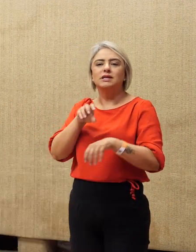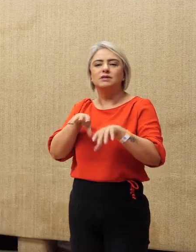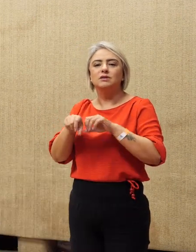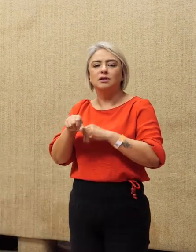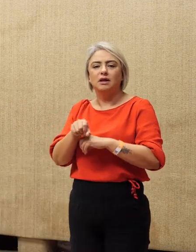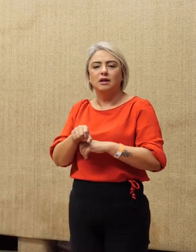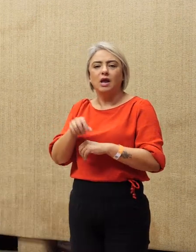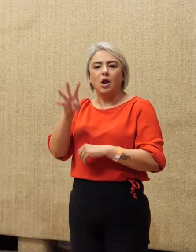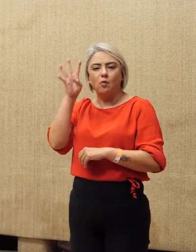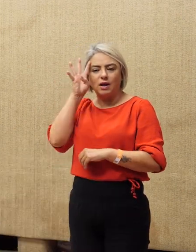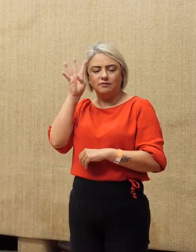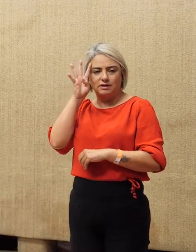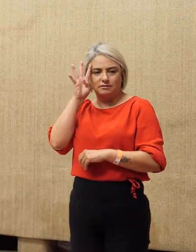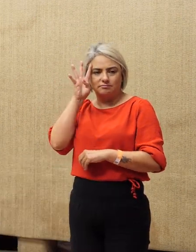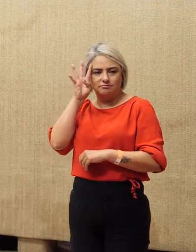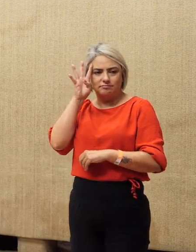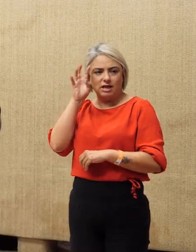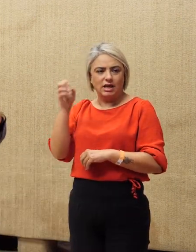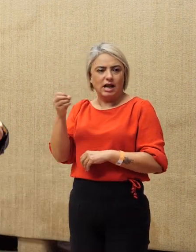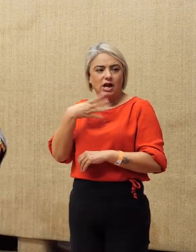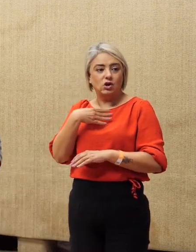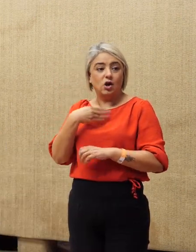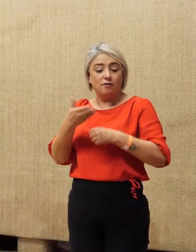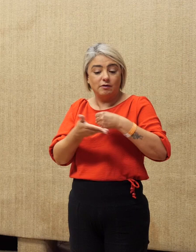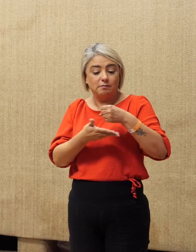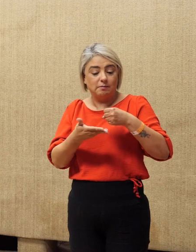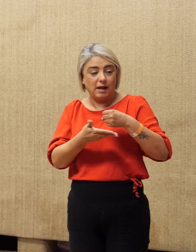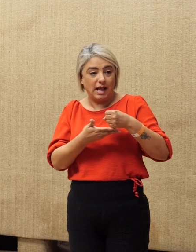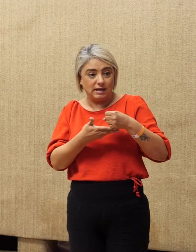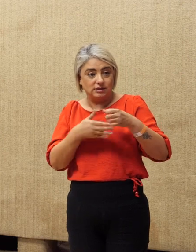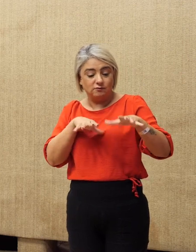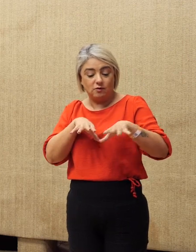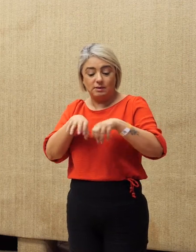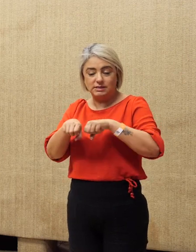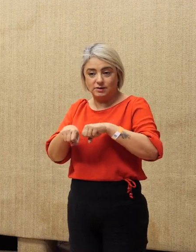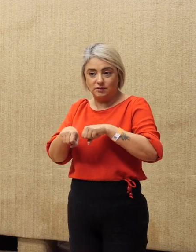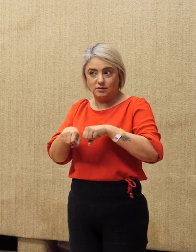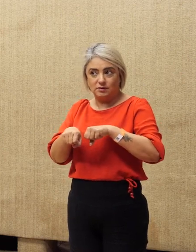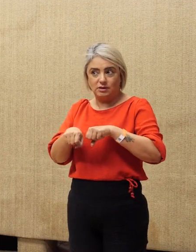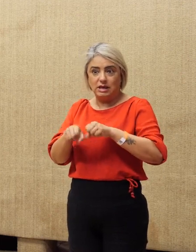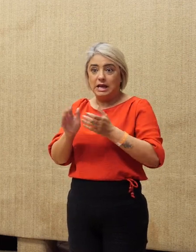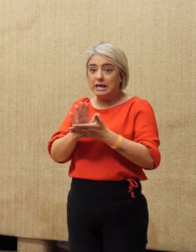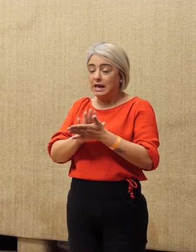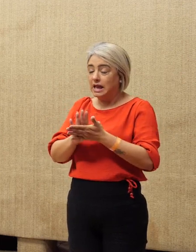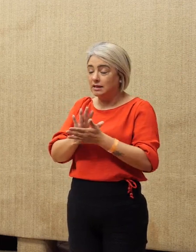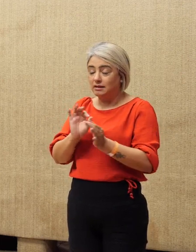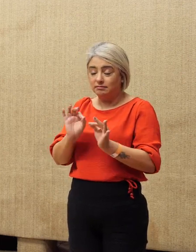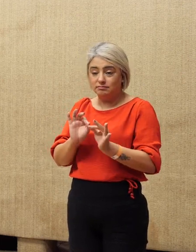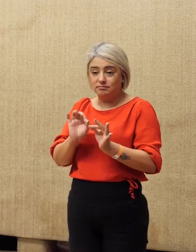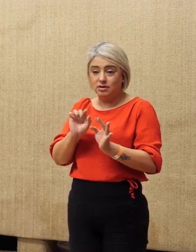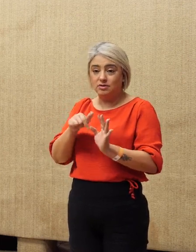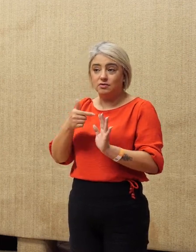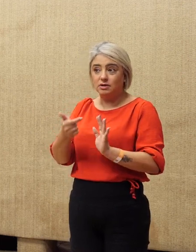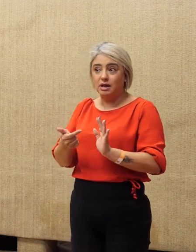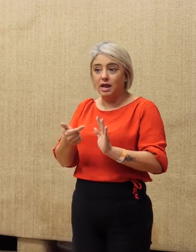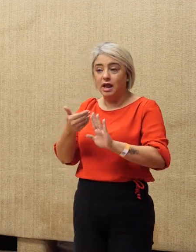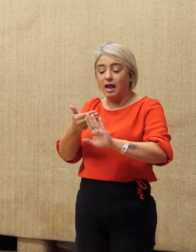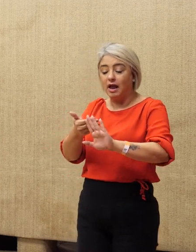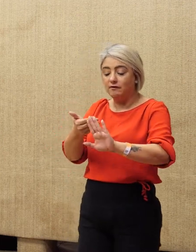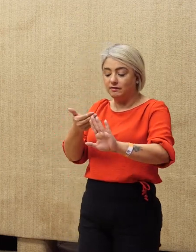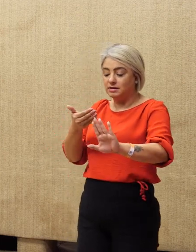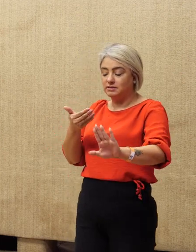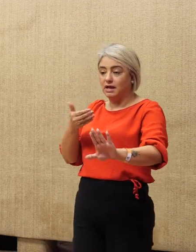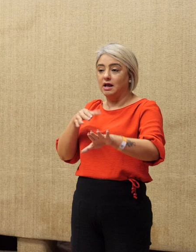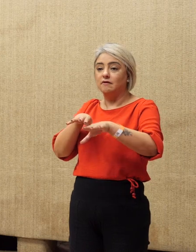na quarta-feira, na nova matriz de fundamentos de formação, que nada mais é do que afastar